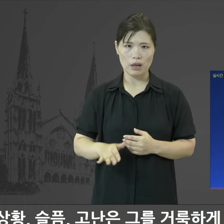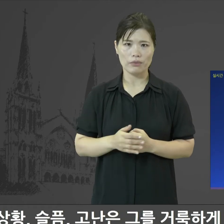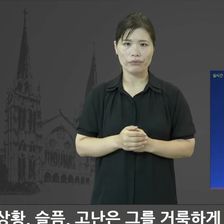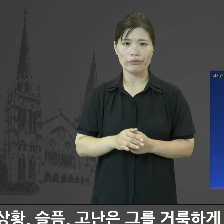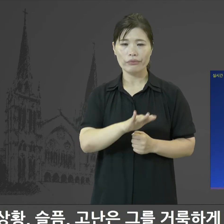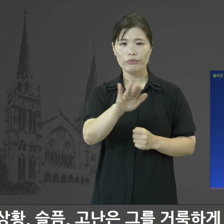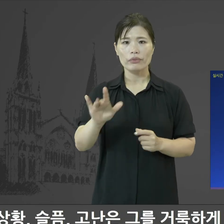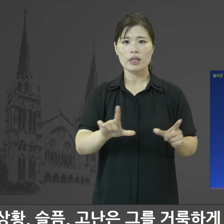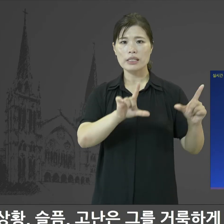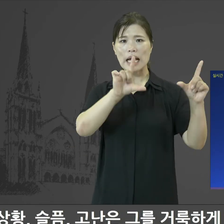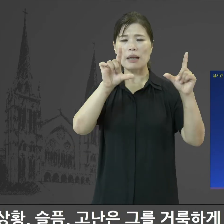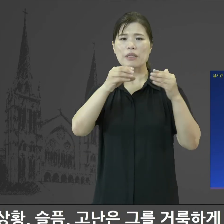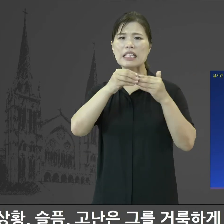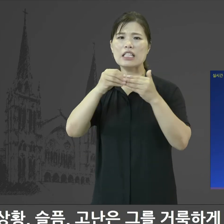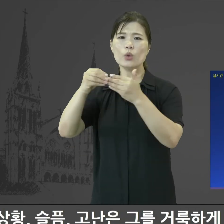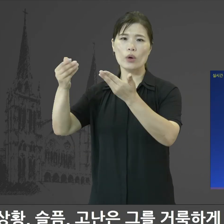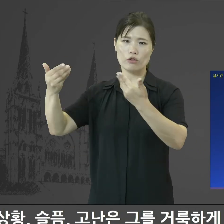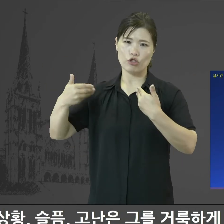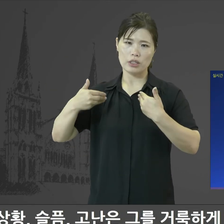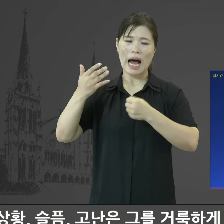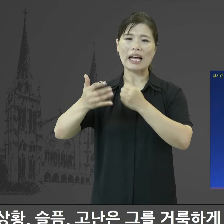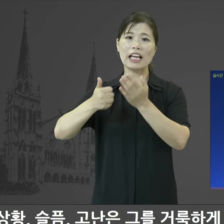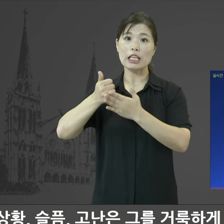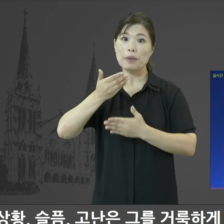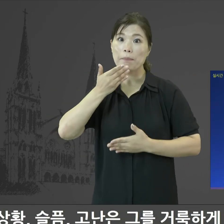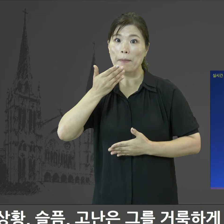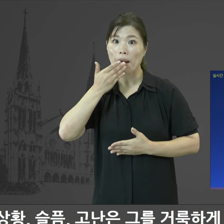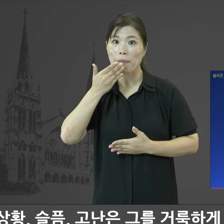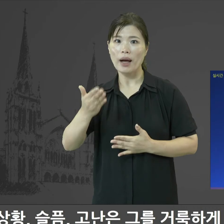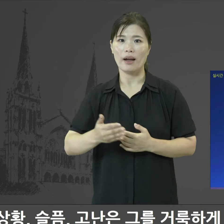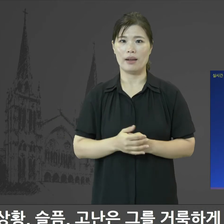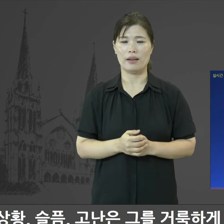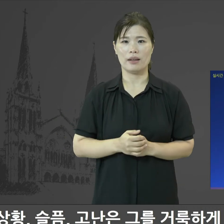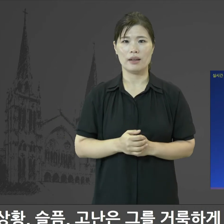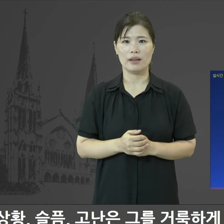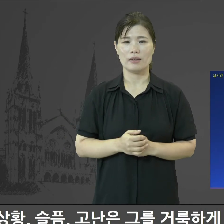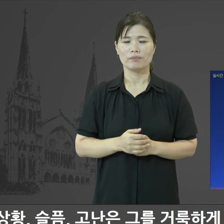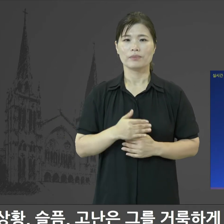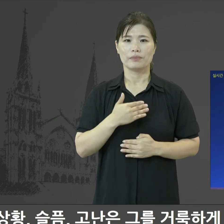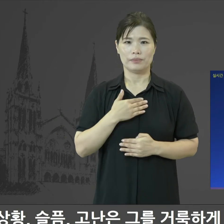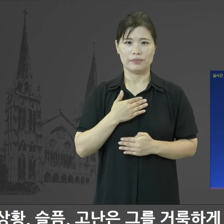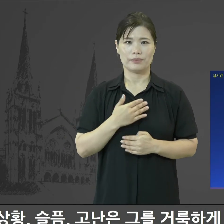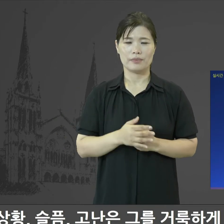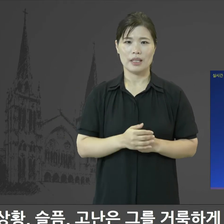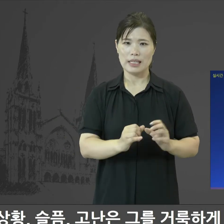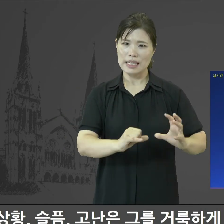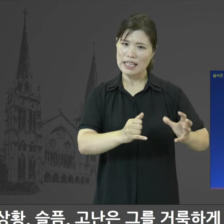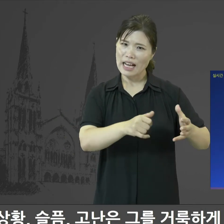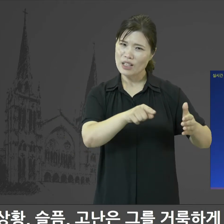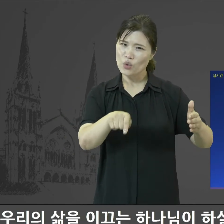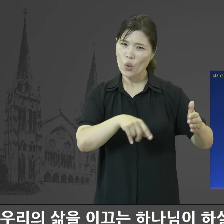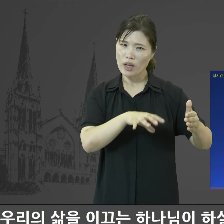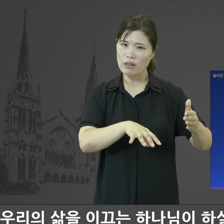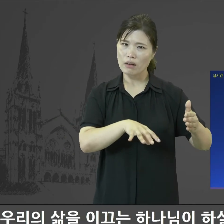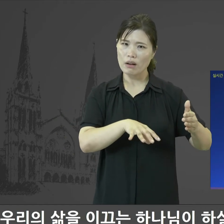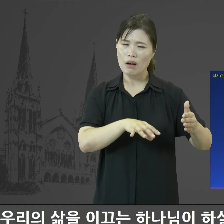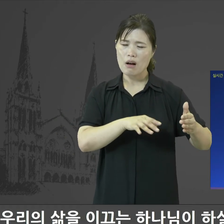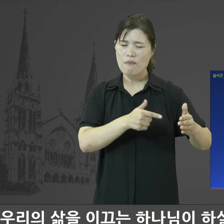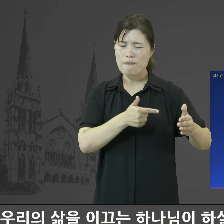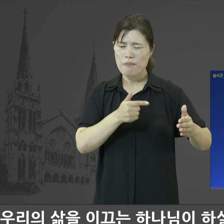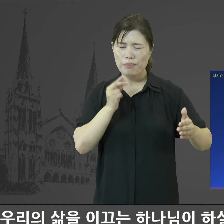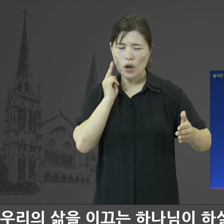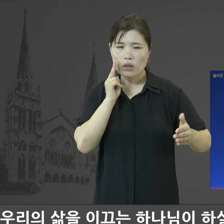우리의 삶을 이끌어 가시는 하나님이 하실 것입니다. 저는 세상 속에서 치열하게 살아가는